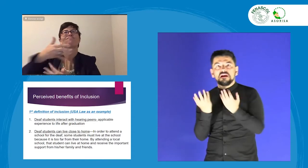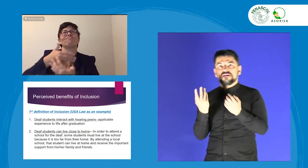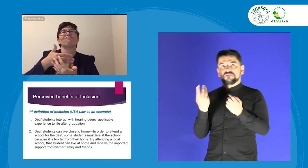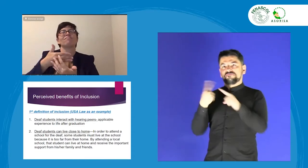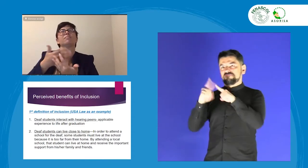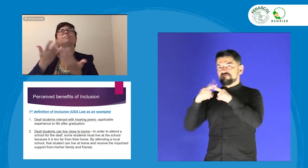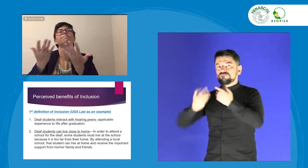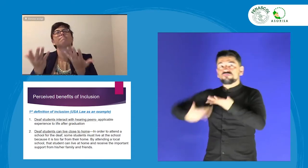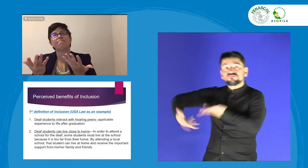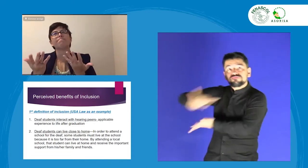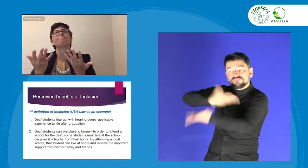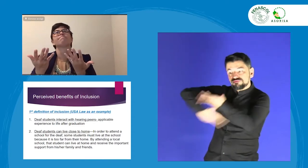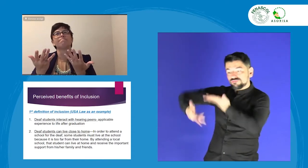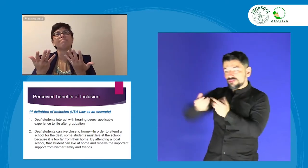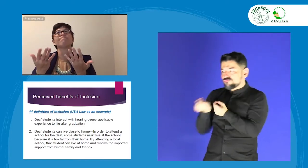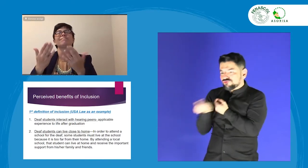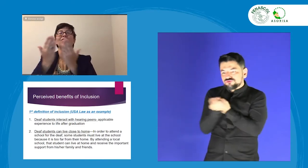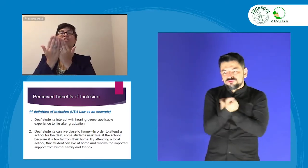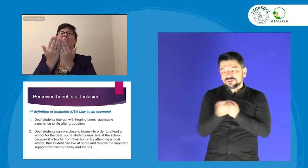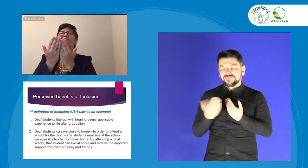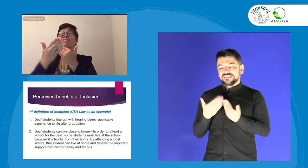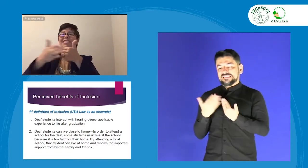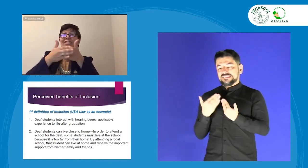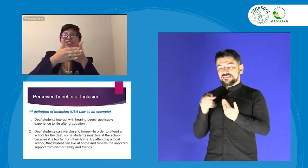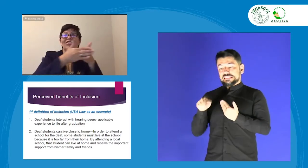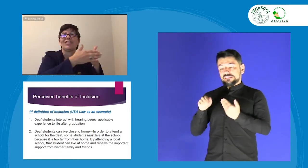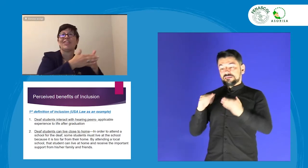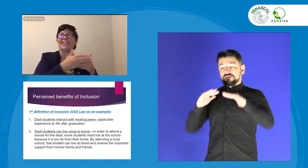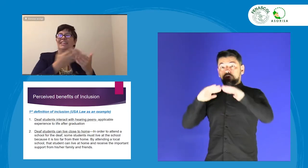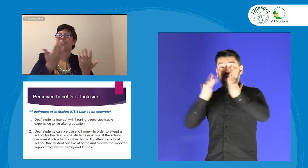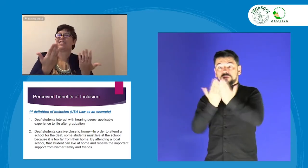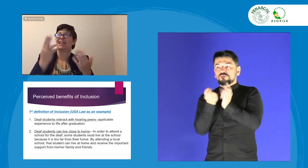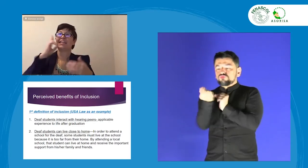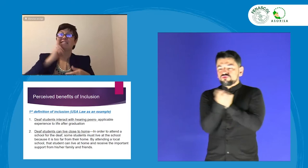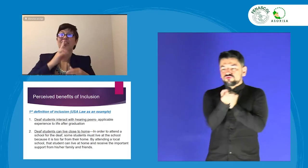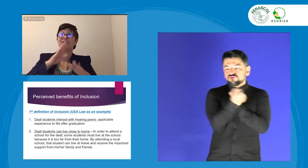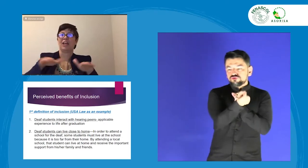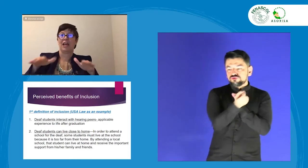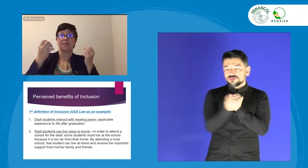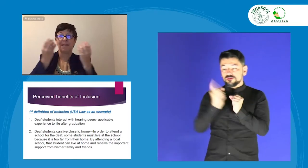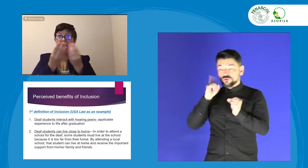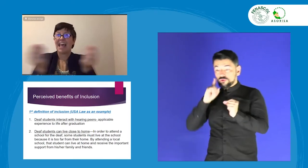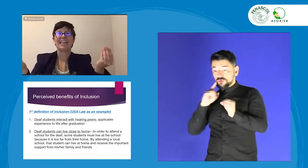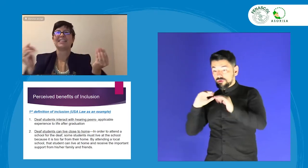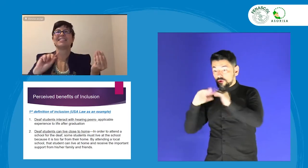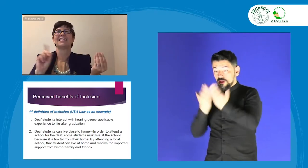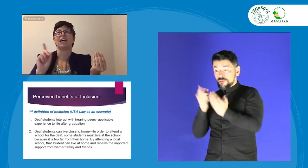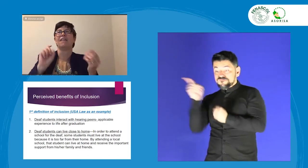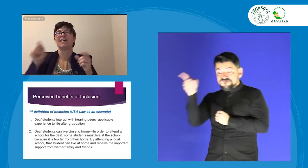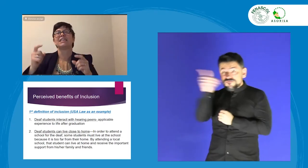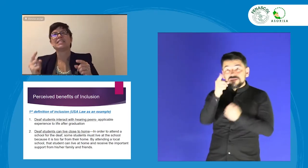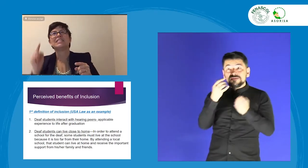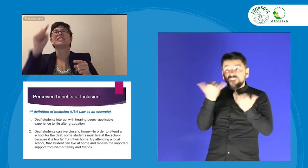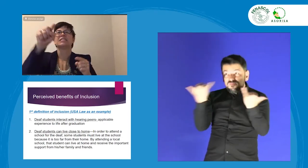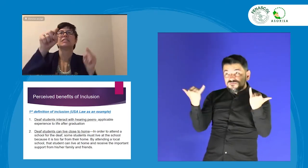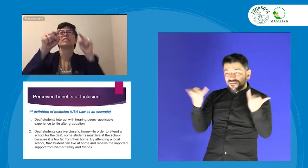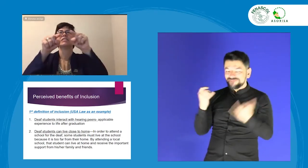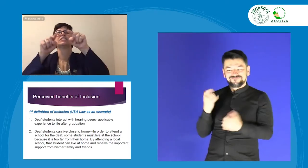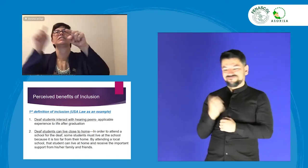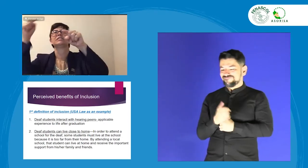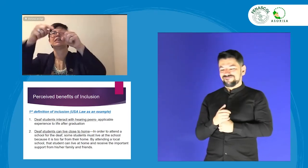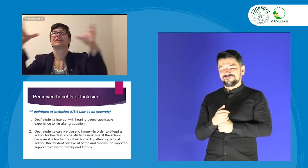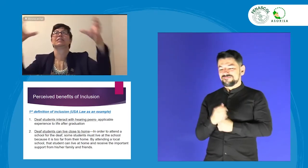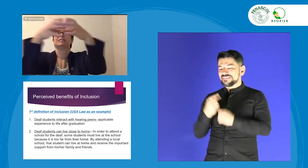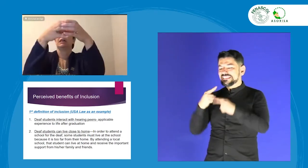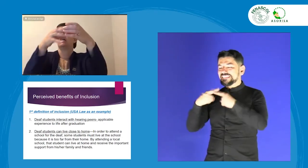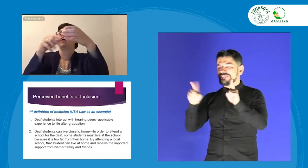y que pueda compartir con su familia. Pues bien, en estas escuelas que están cerca a los colegios, pues no vamos